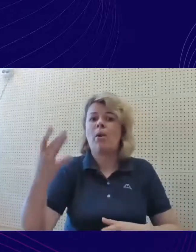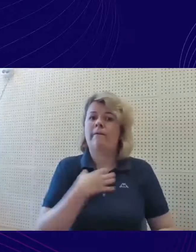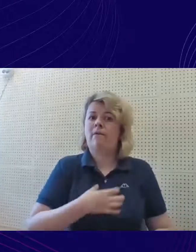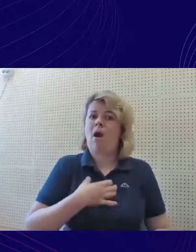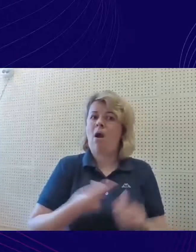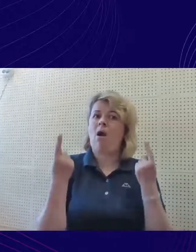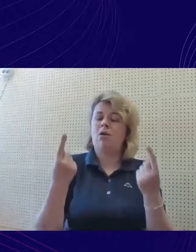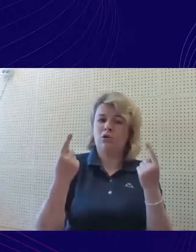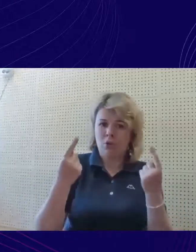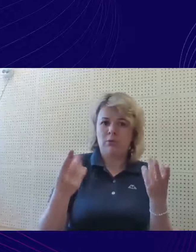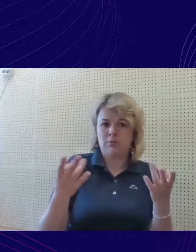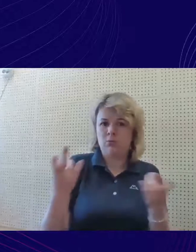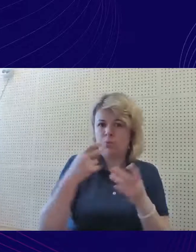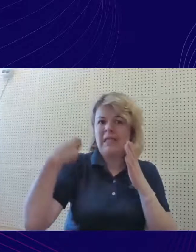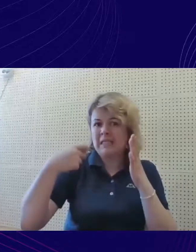замечательно, значит,